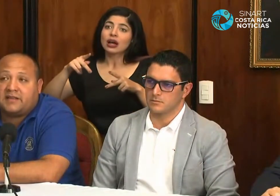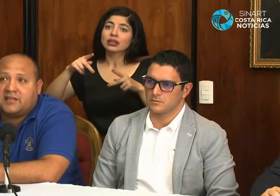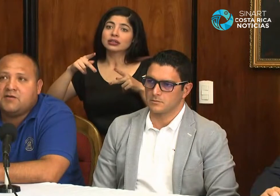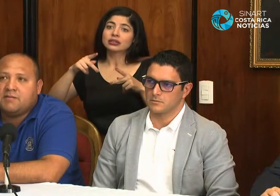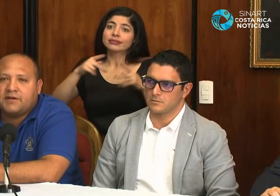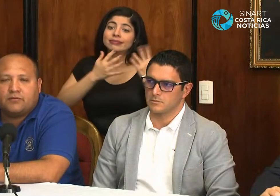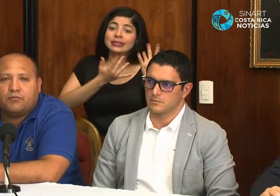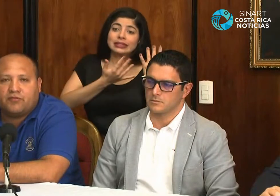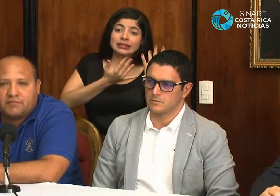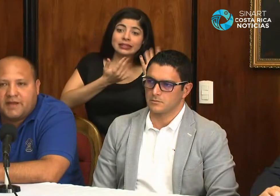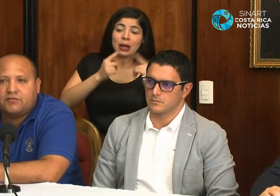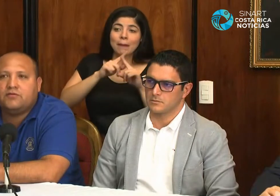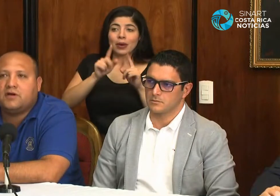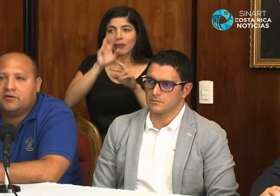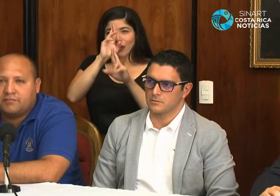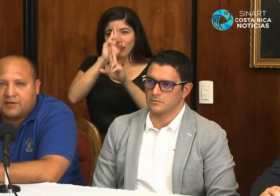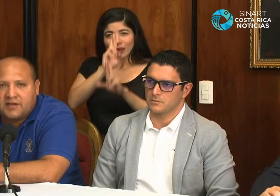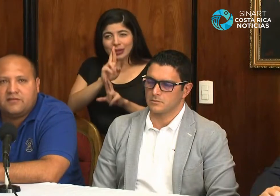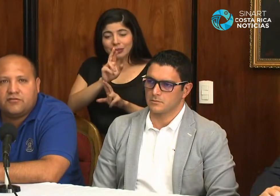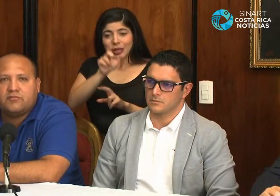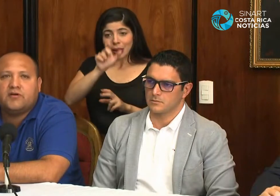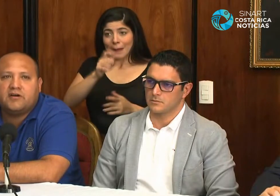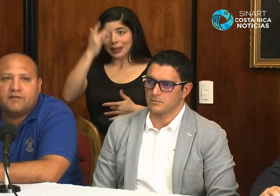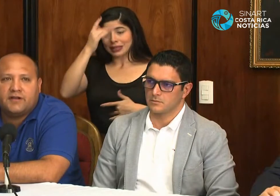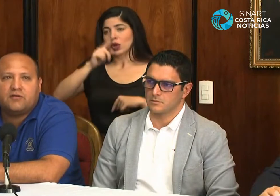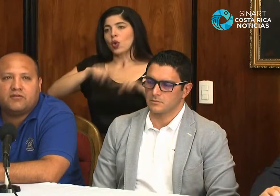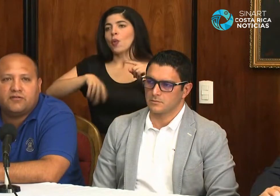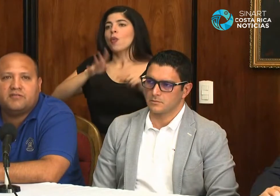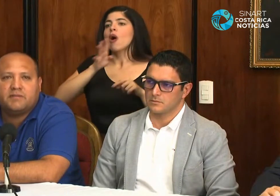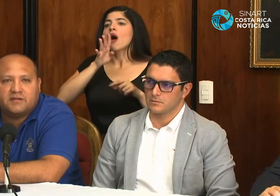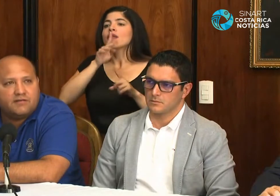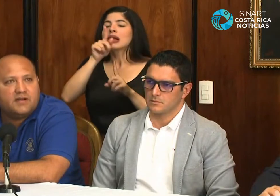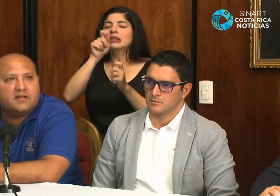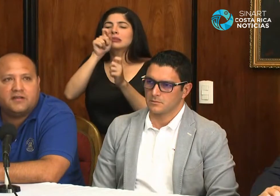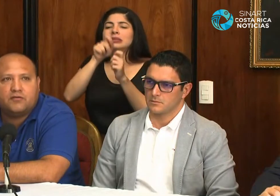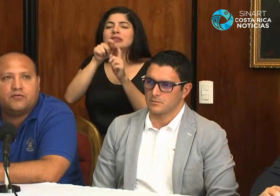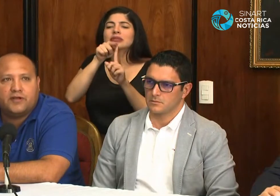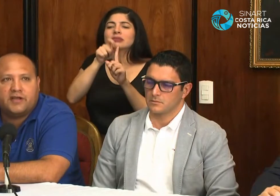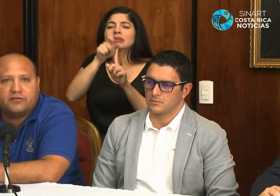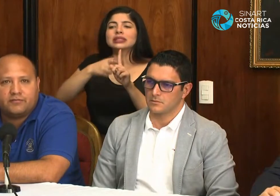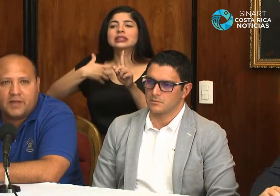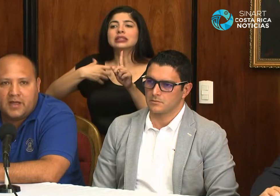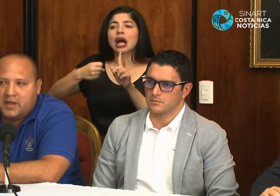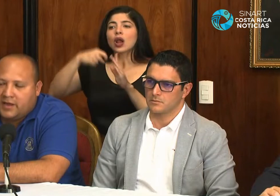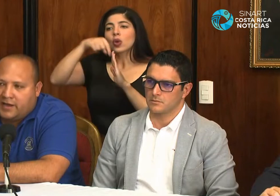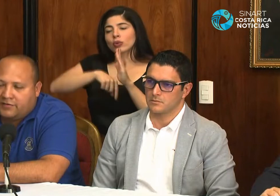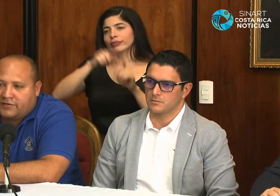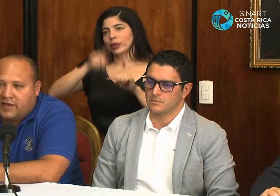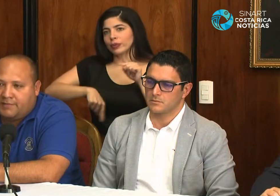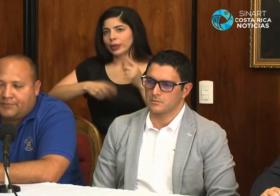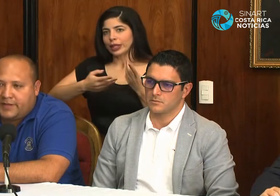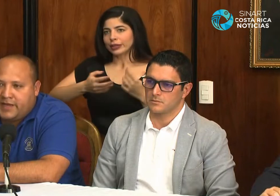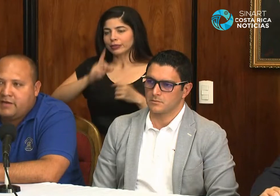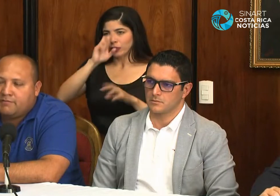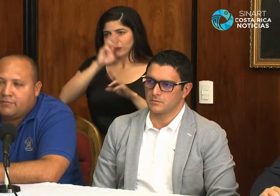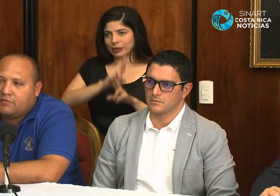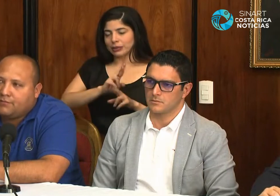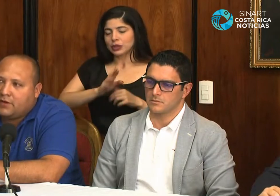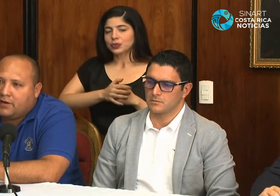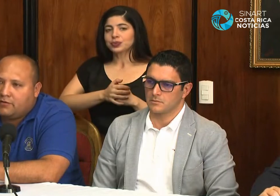a la expectativa, pero por respeto a los pacientes yo no me voy a referir a condición específica de ninguno de ellos.